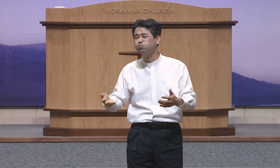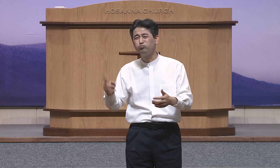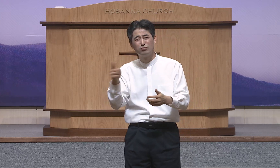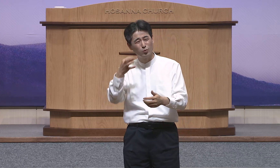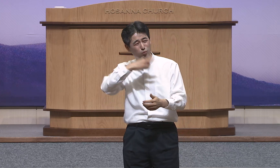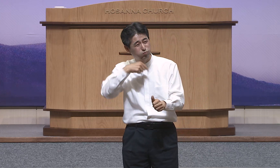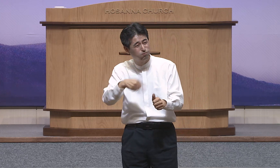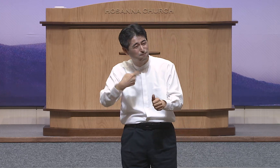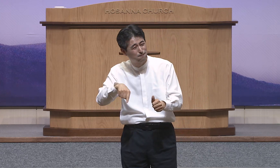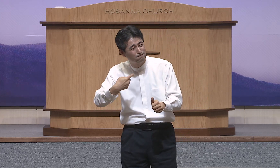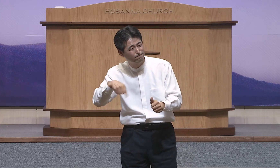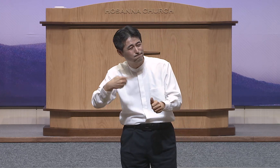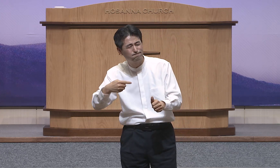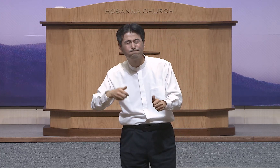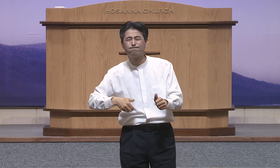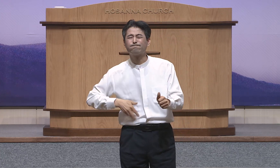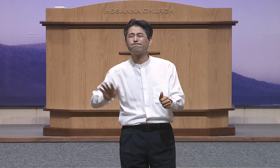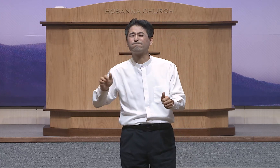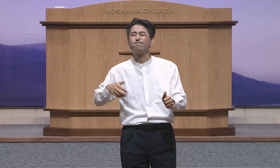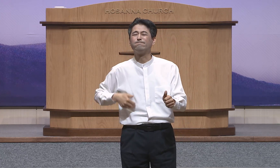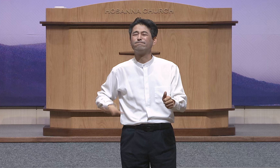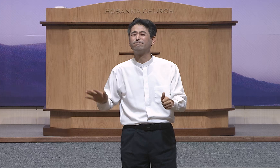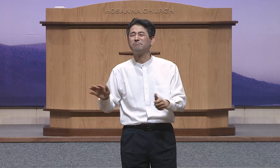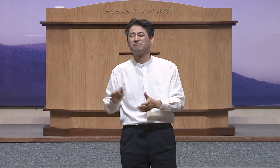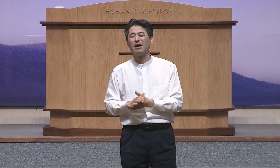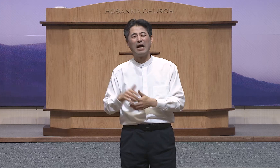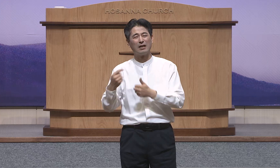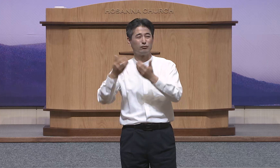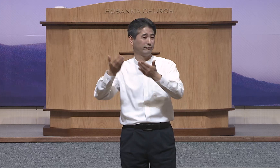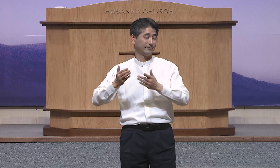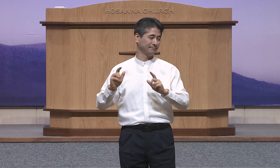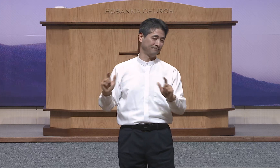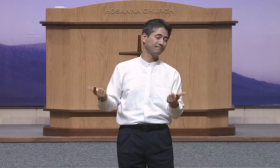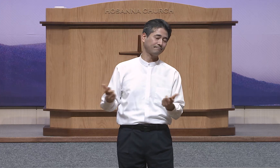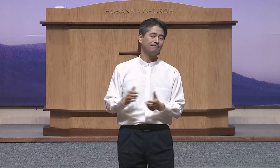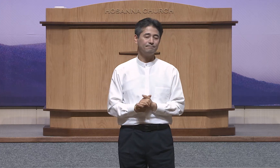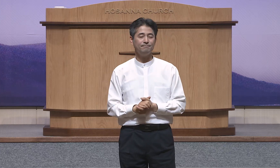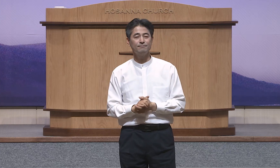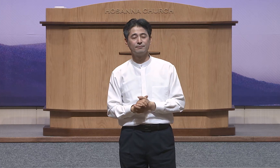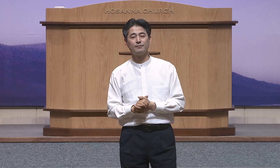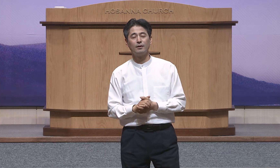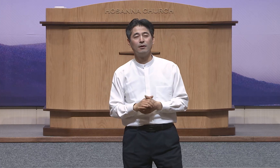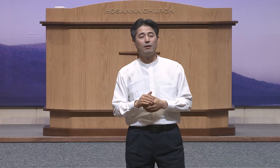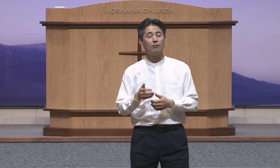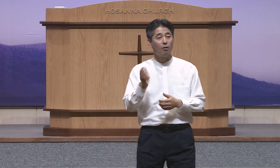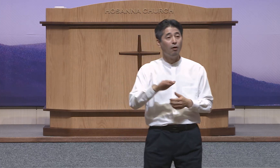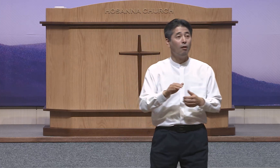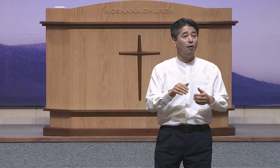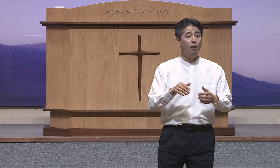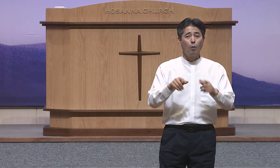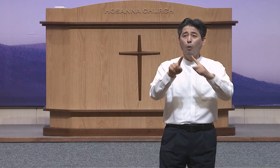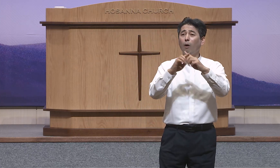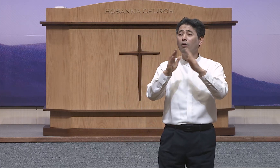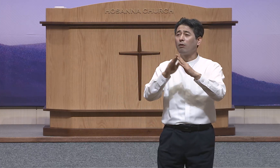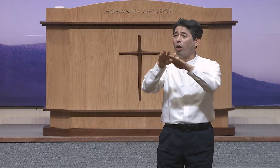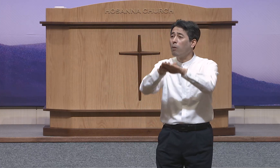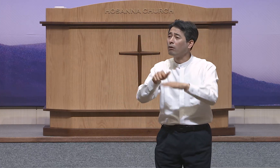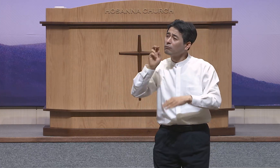듣는다는 생각으로 음악 자체를 가르치지 않았고 필요 없다라고 생각을 했기 때문에 저는 배우지 않았습니다.